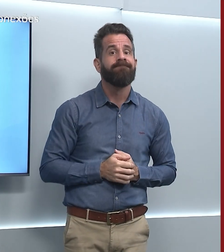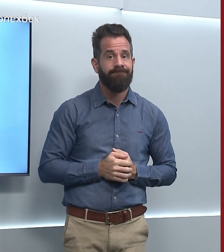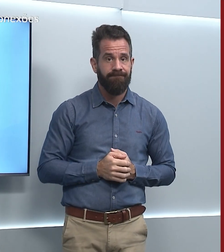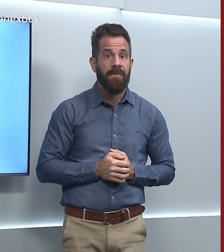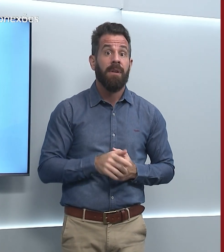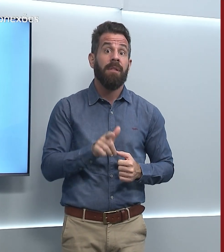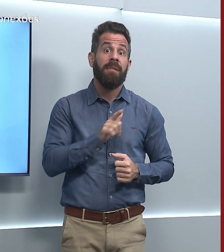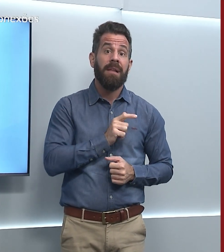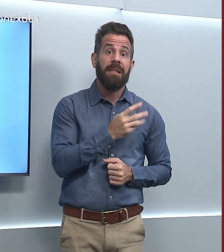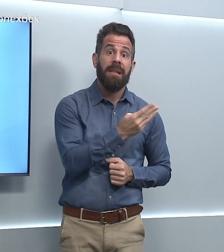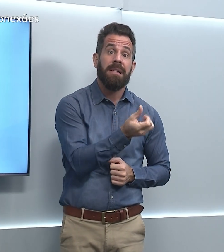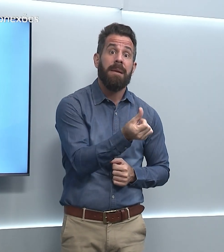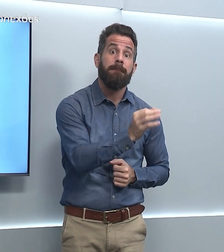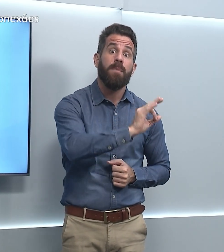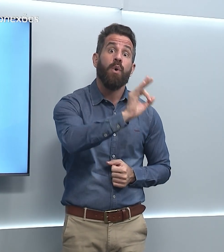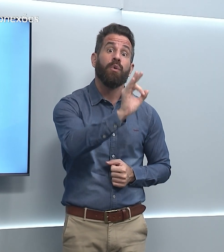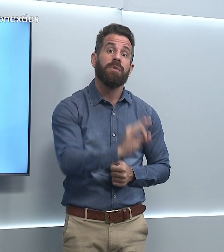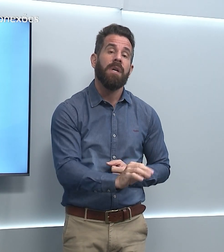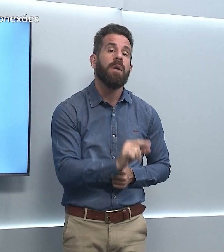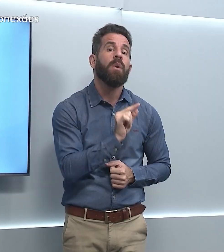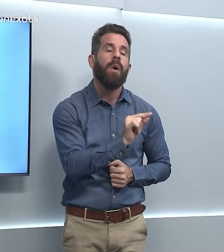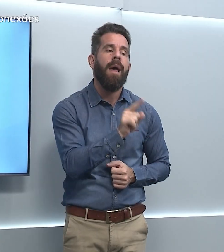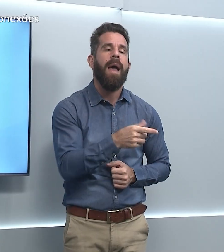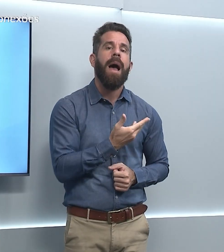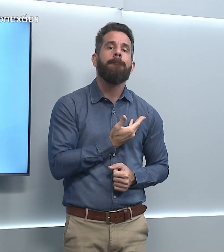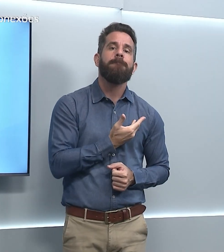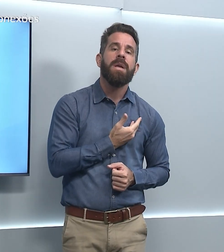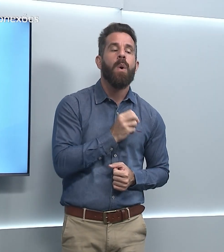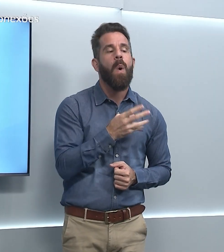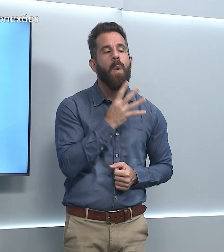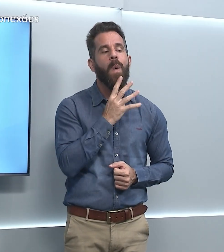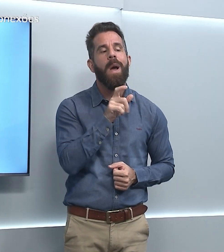das situações, o agressor era um amigo ou